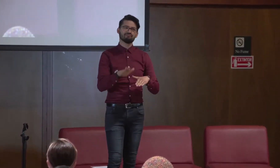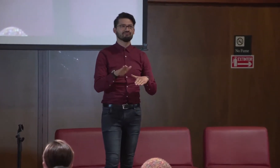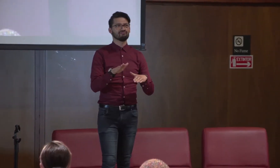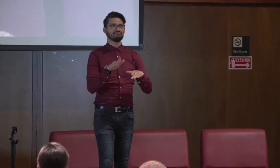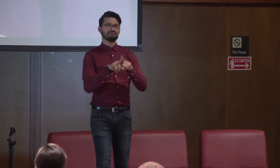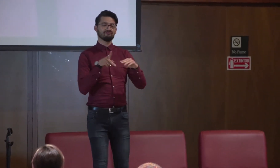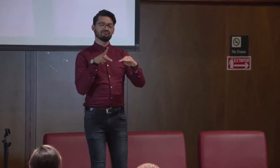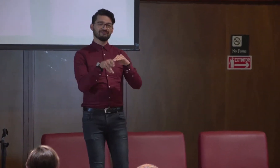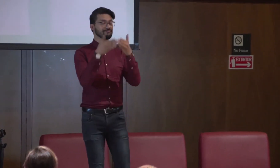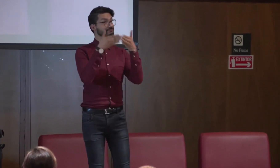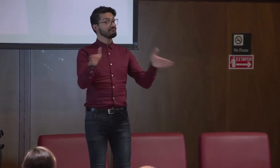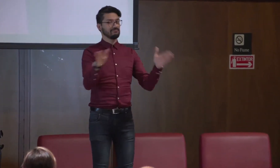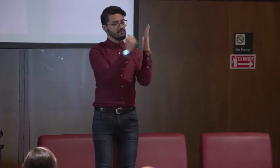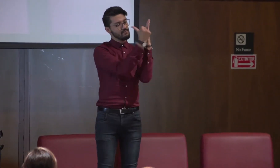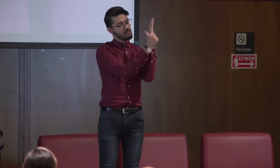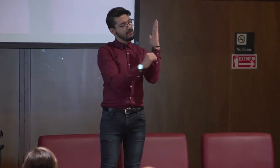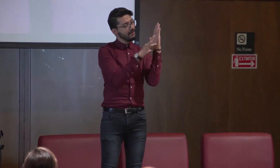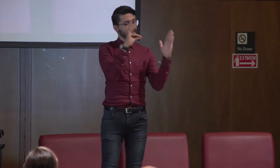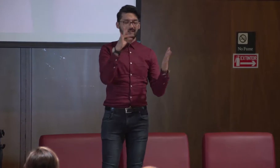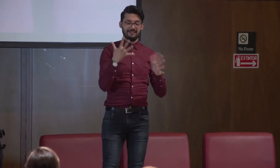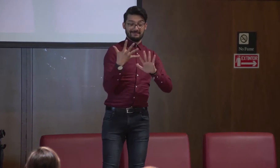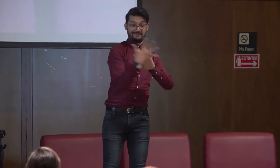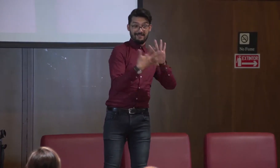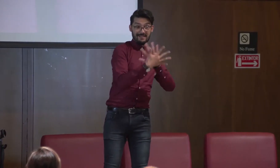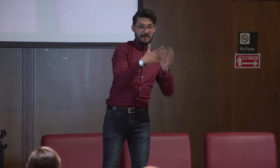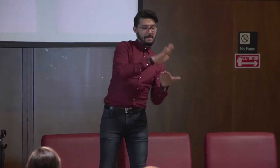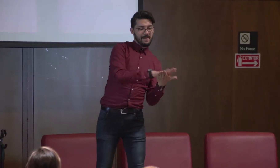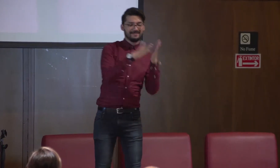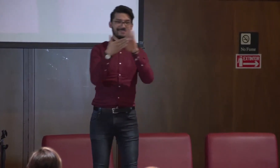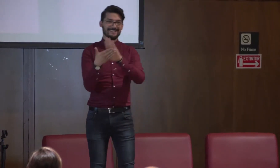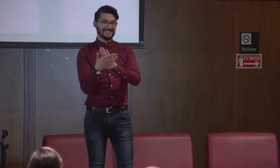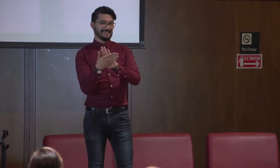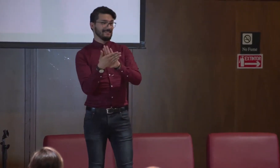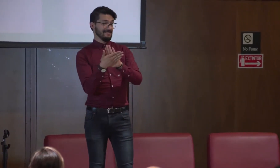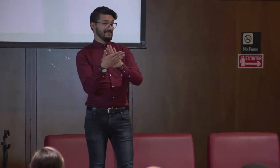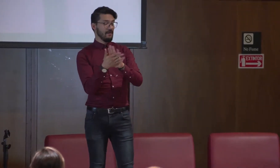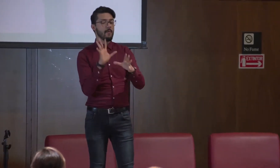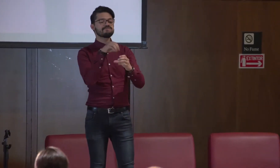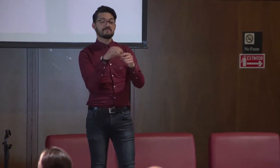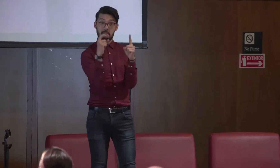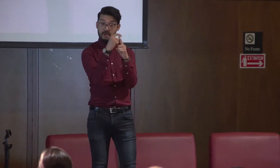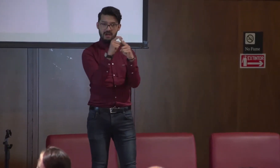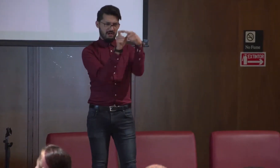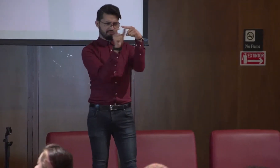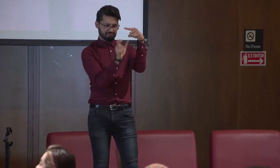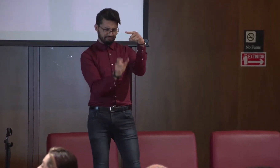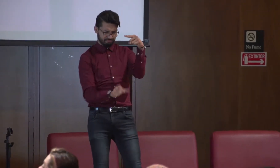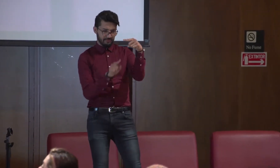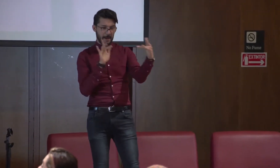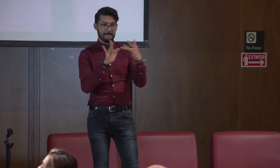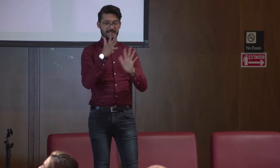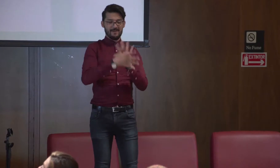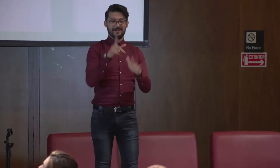El día de hoy estamos muy satisfechos de estar reunidos para presentarles Señas para la Paz, un glosario